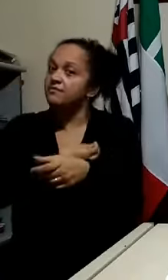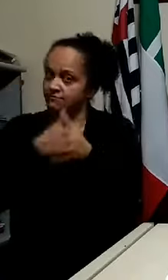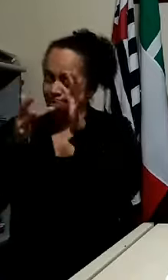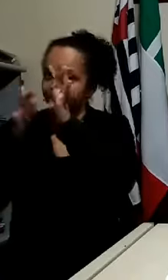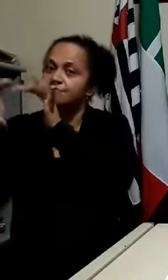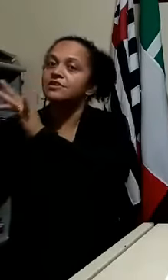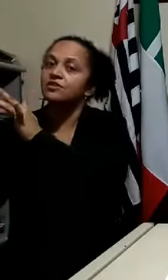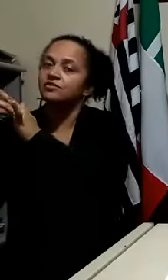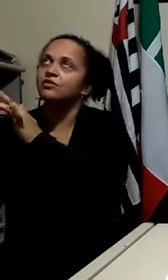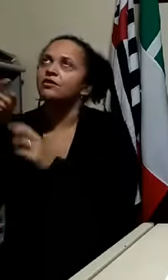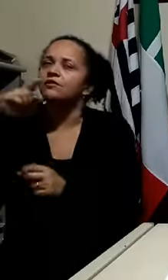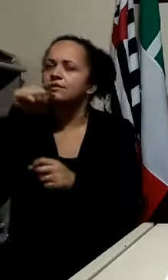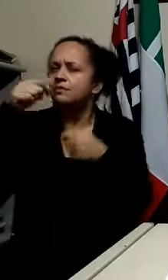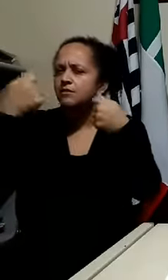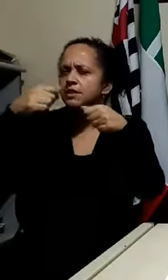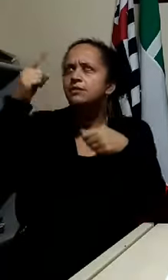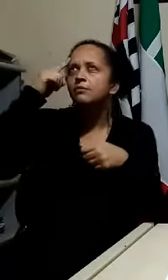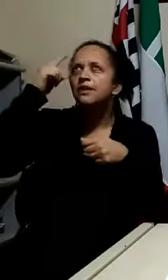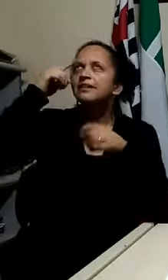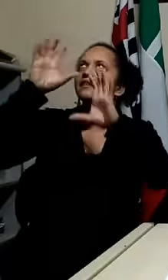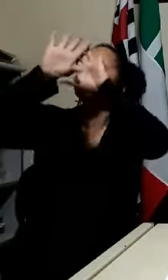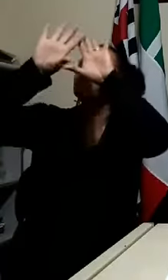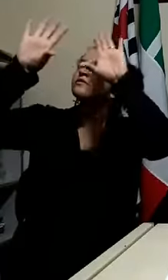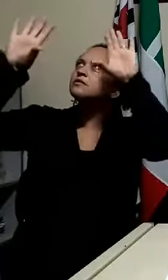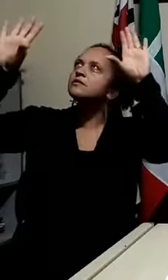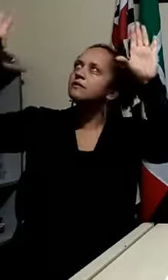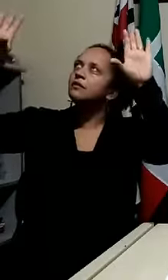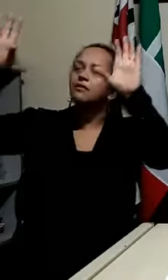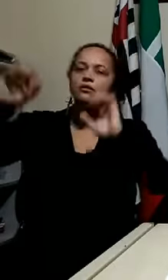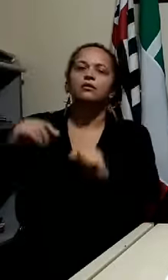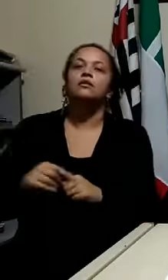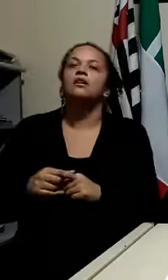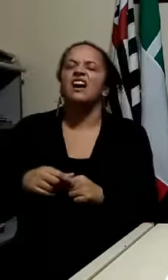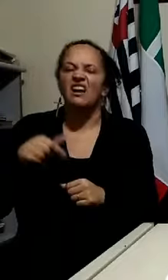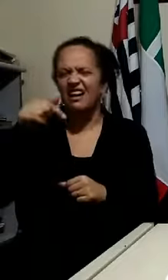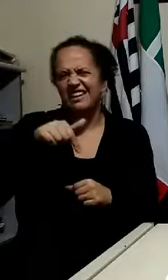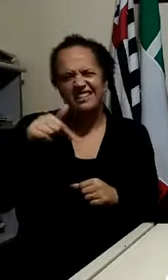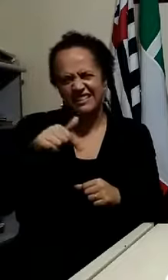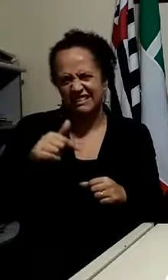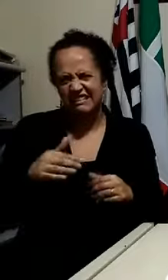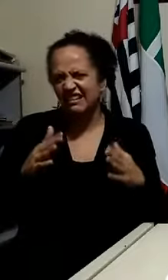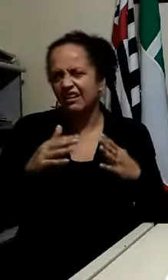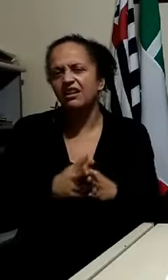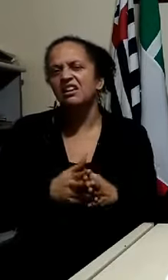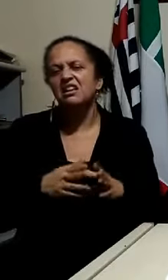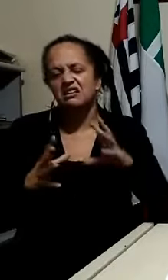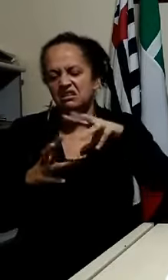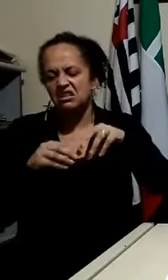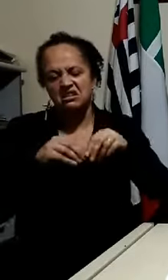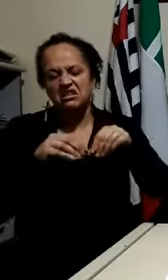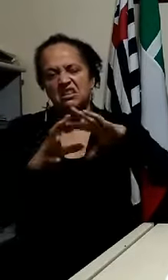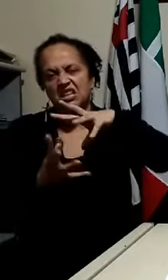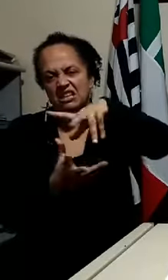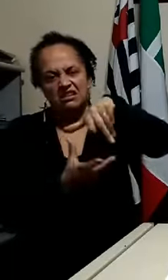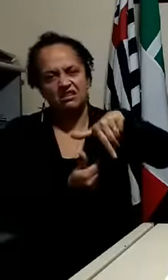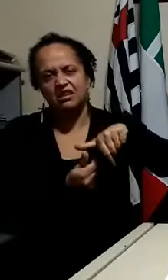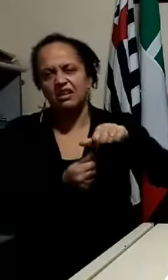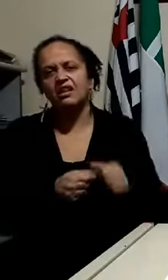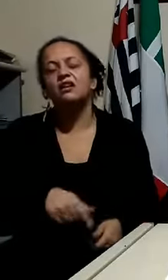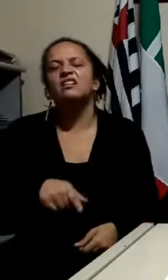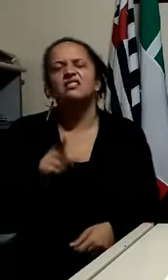são aqui da terra, porque morrestes, e a vossa vida está oculta juntamente